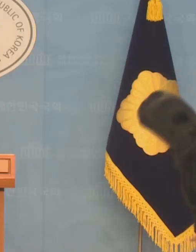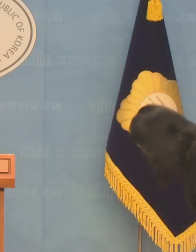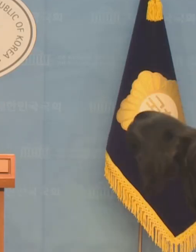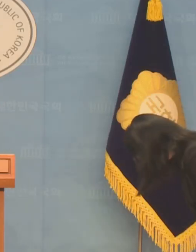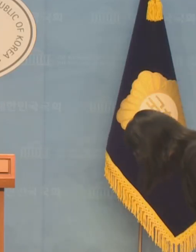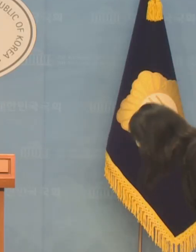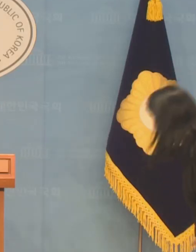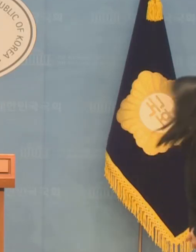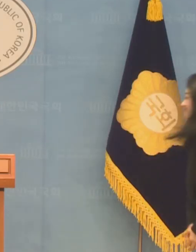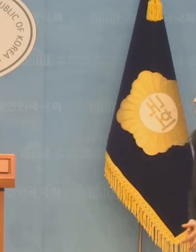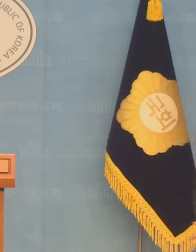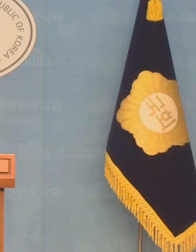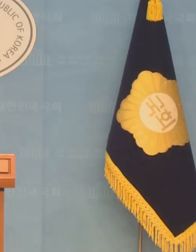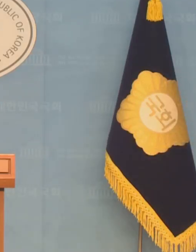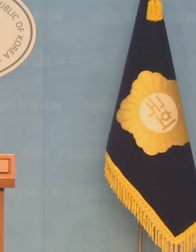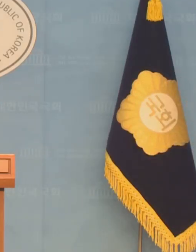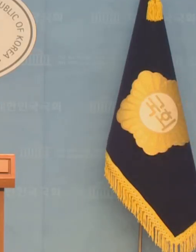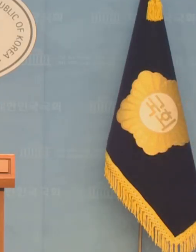고생하셨습니다.